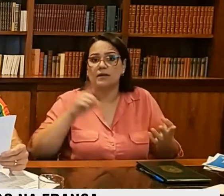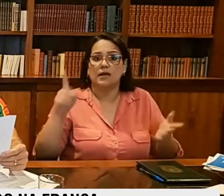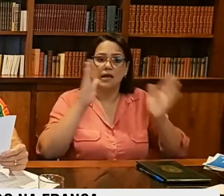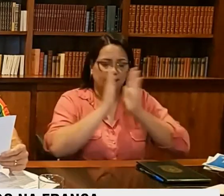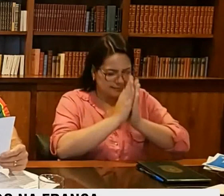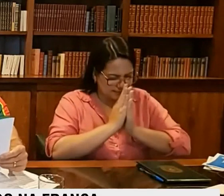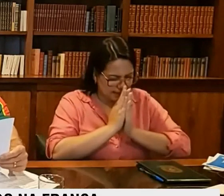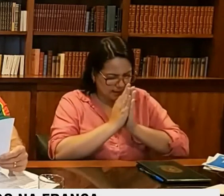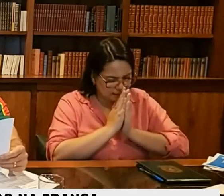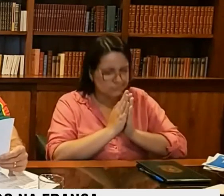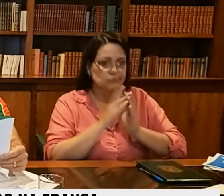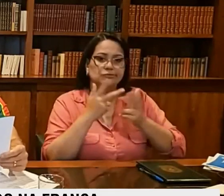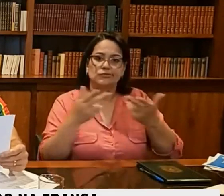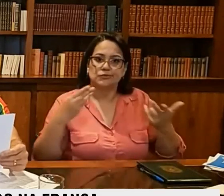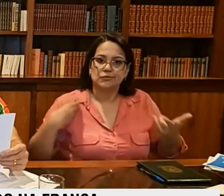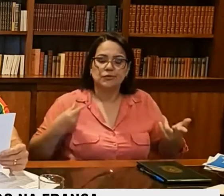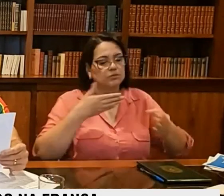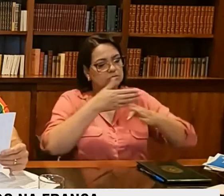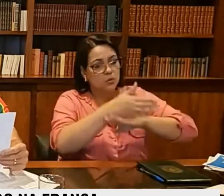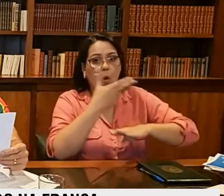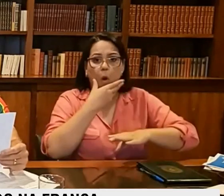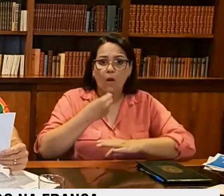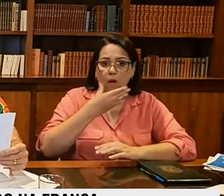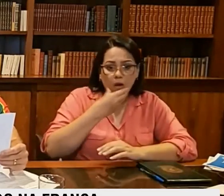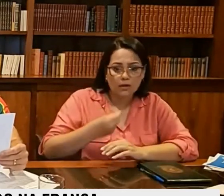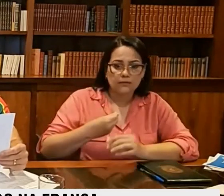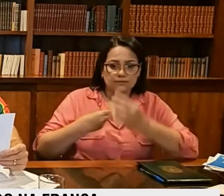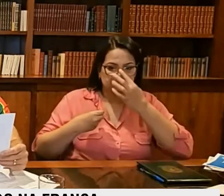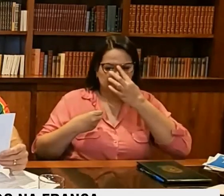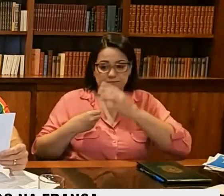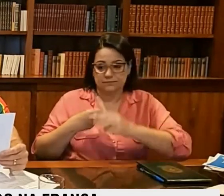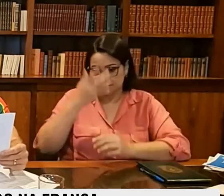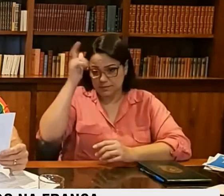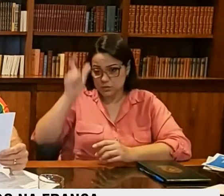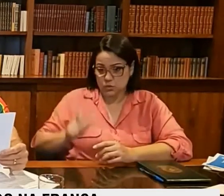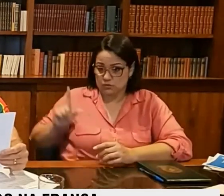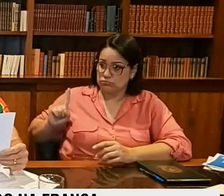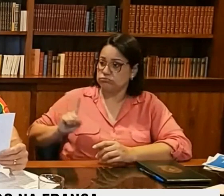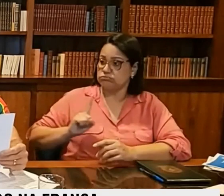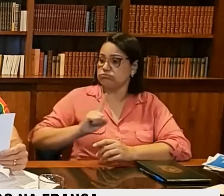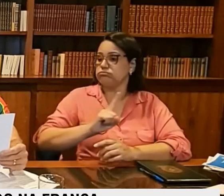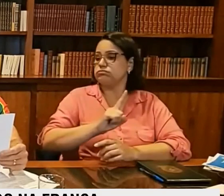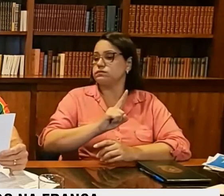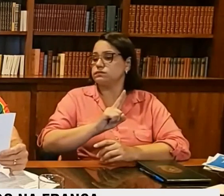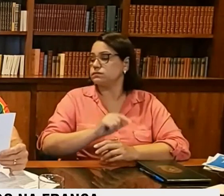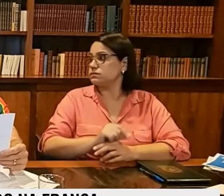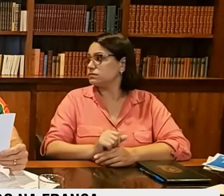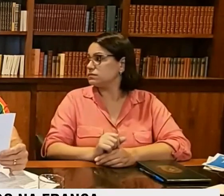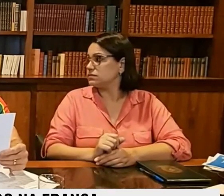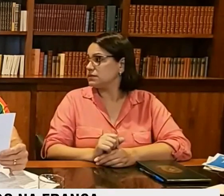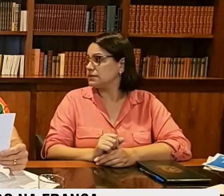rezando né que entrou esse vou ficar aqui